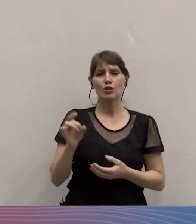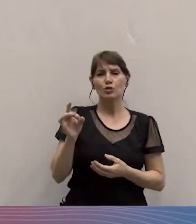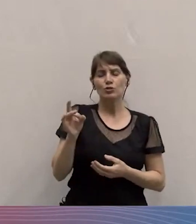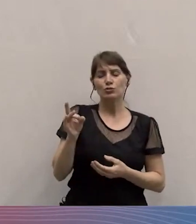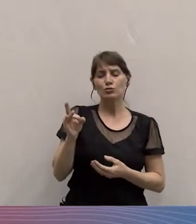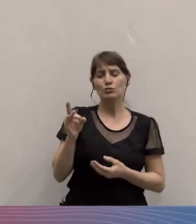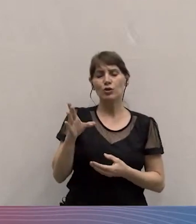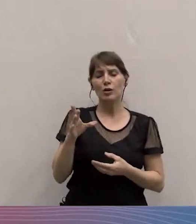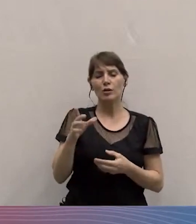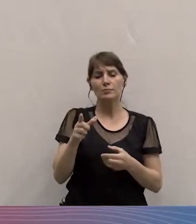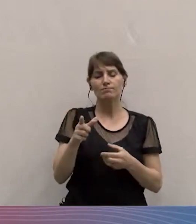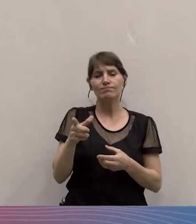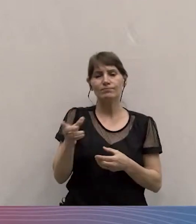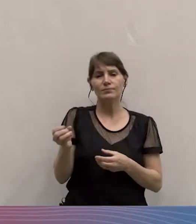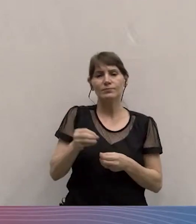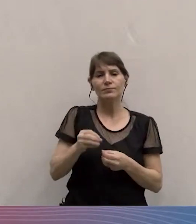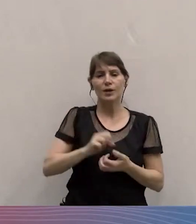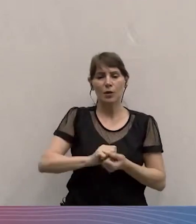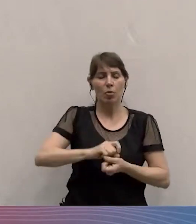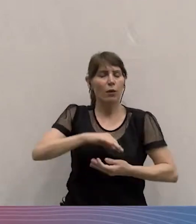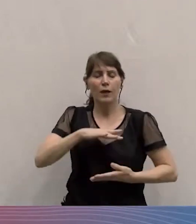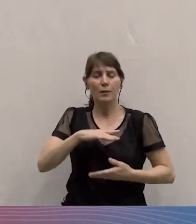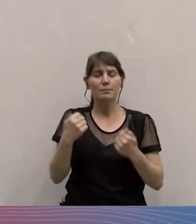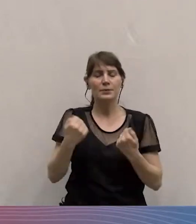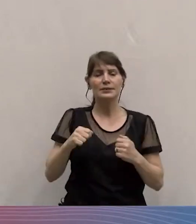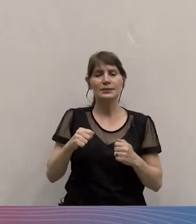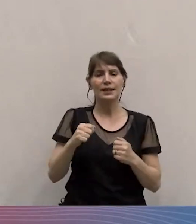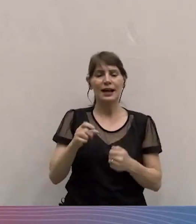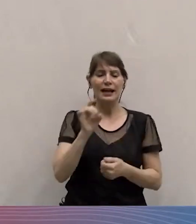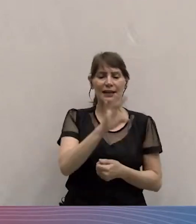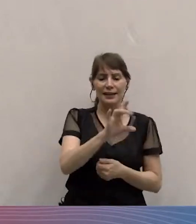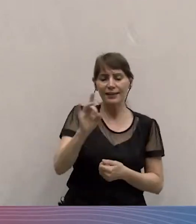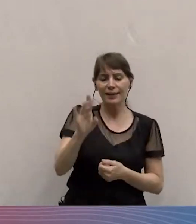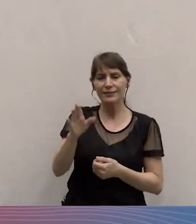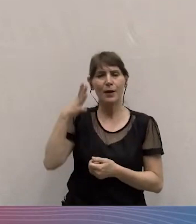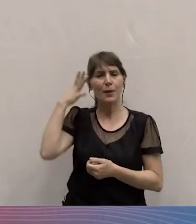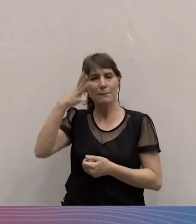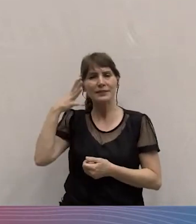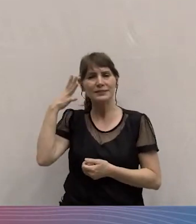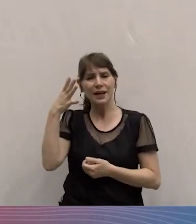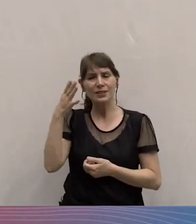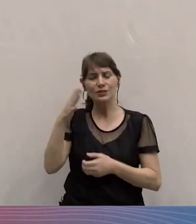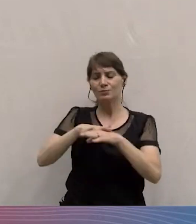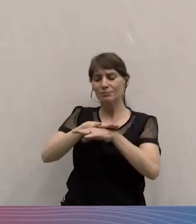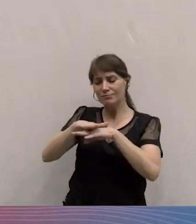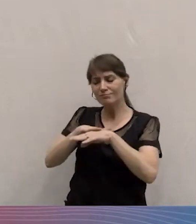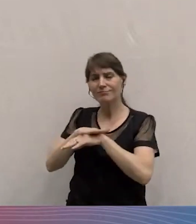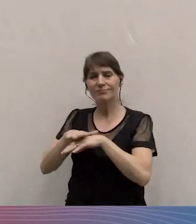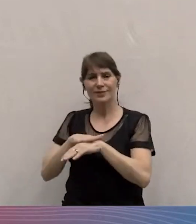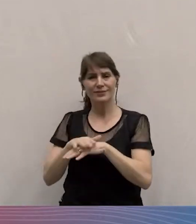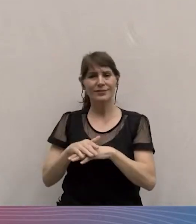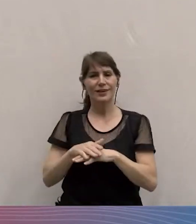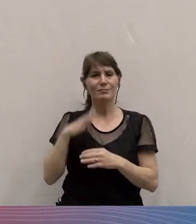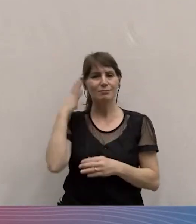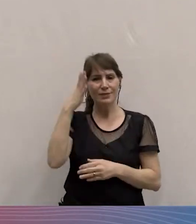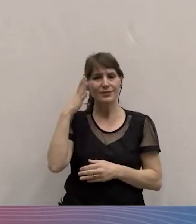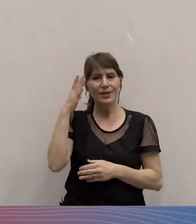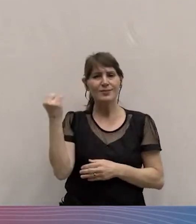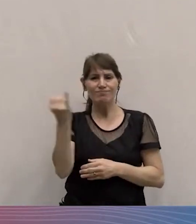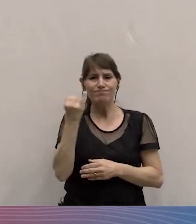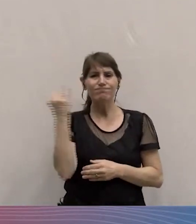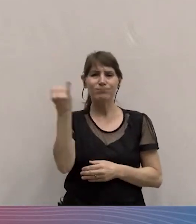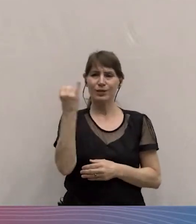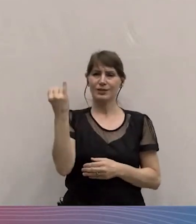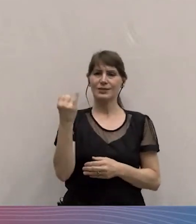preencher espaço de tempo. Cada palavra, cada minuto de comunhão, cada palavra na mensagem tem